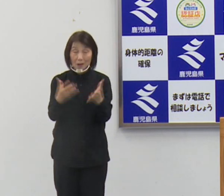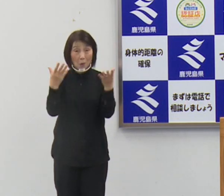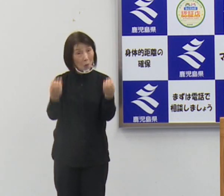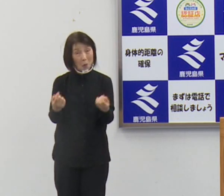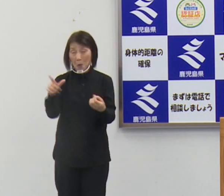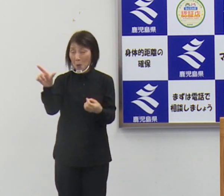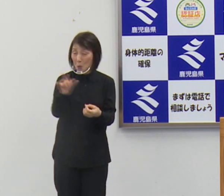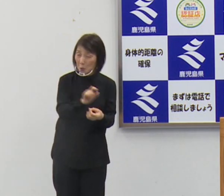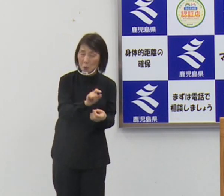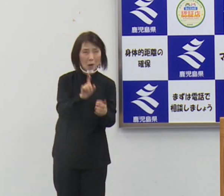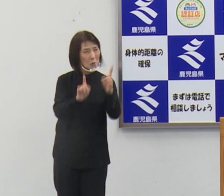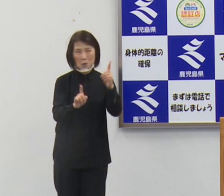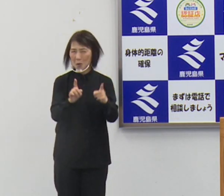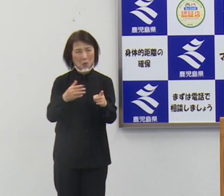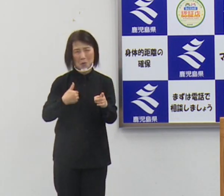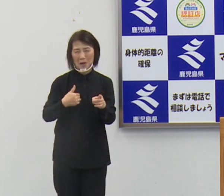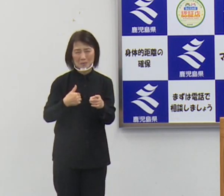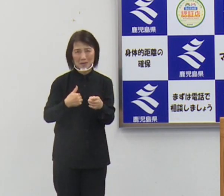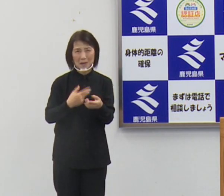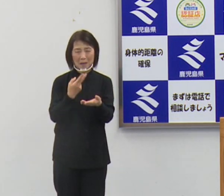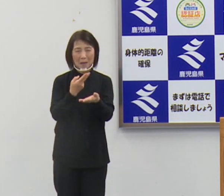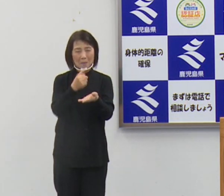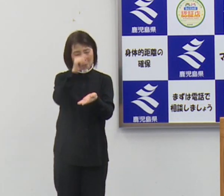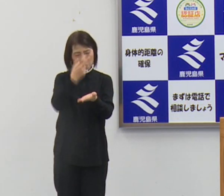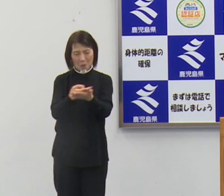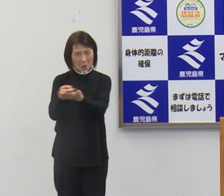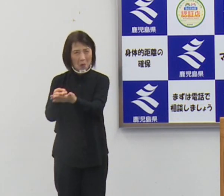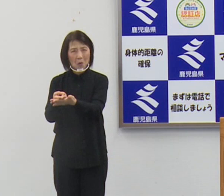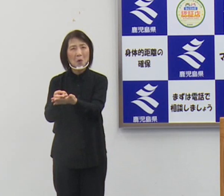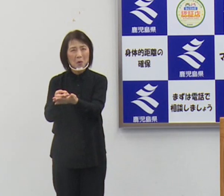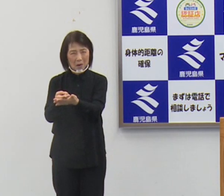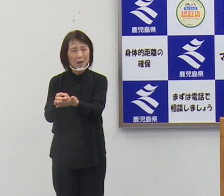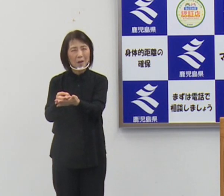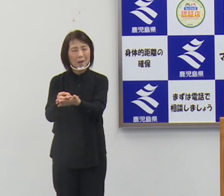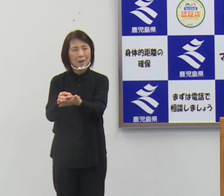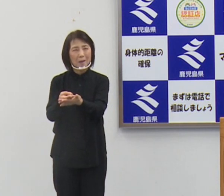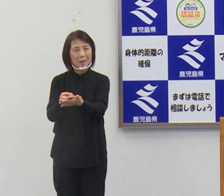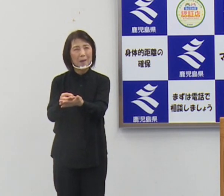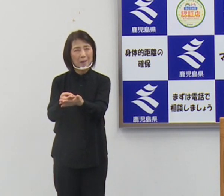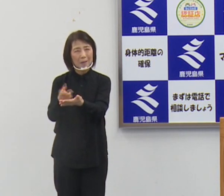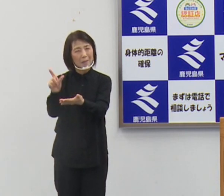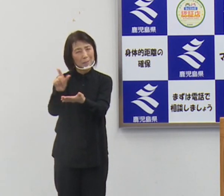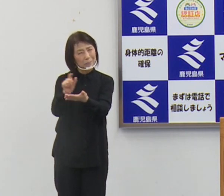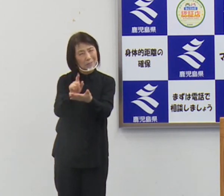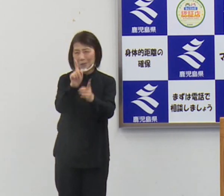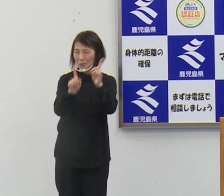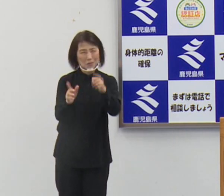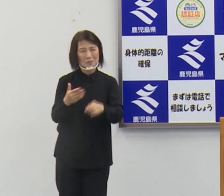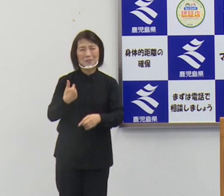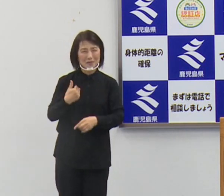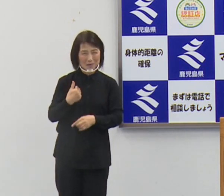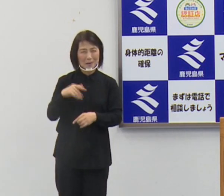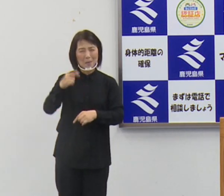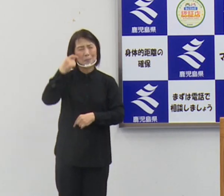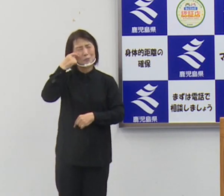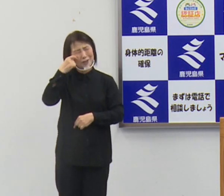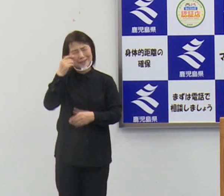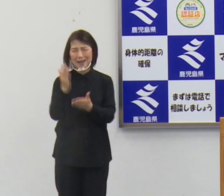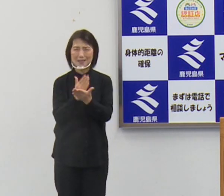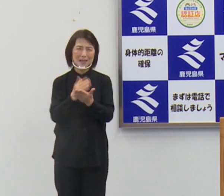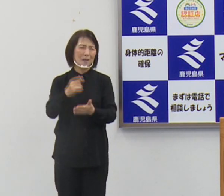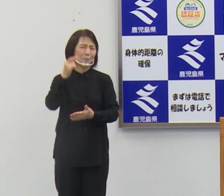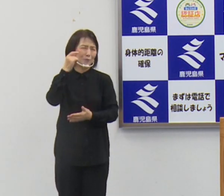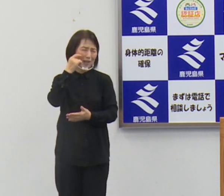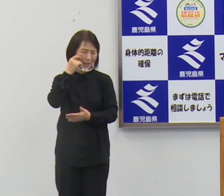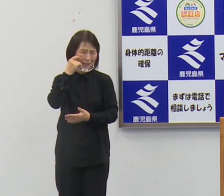のはちょっと難しいような気もしますが、なかなかこれは予測が難しいところではありますが、ちょっと